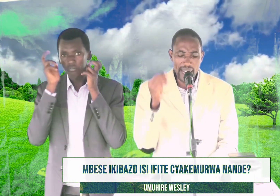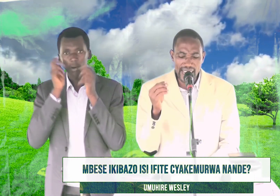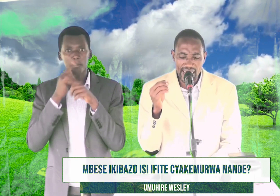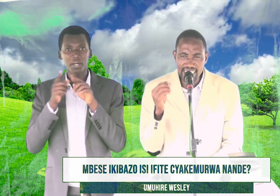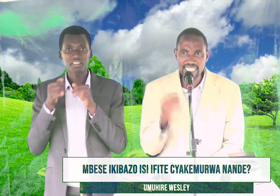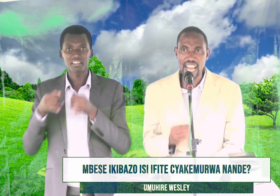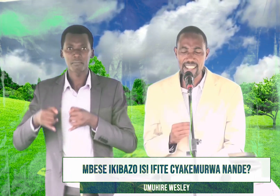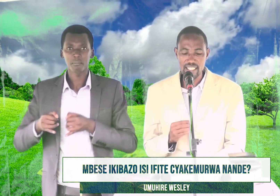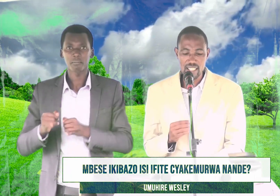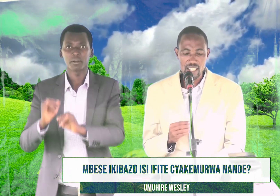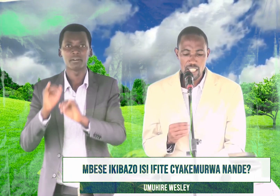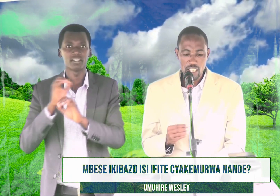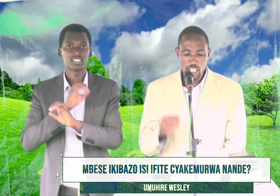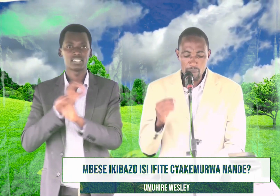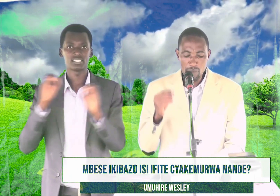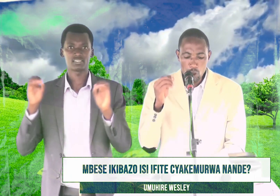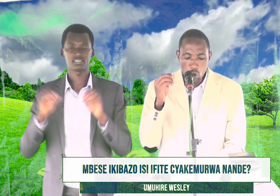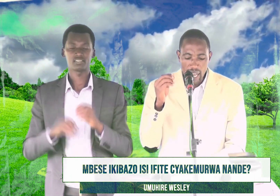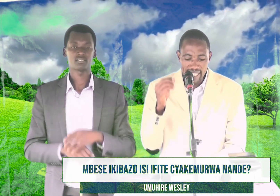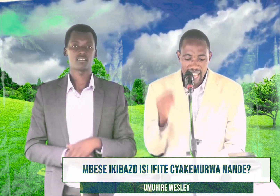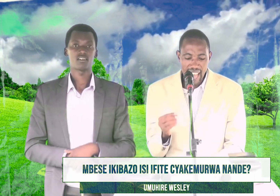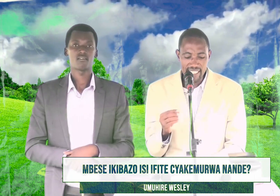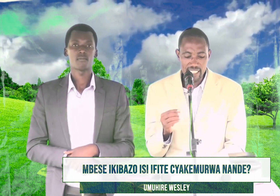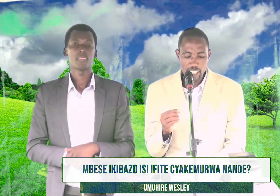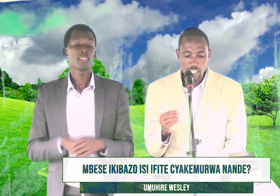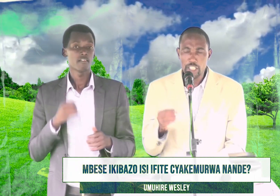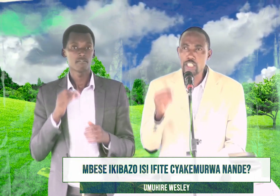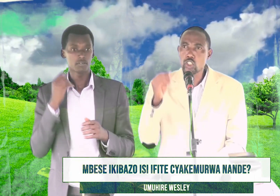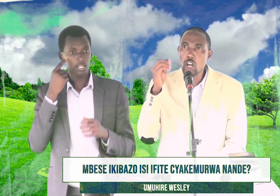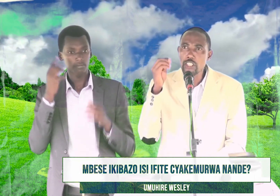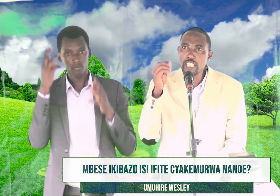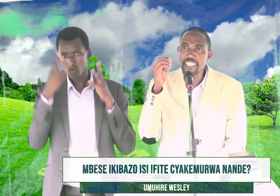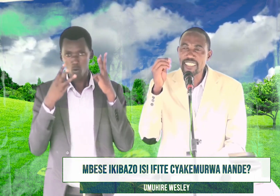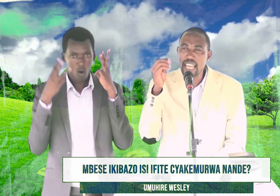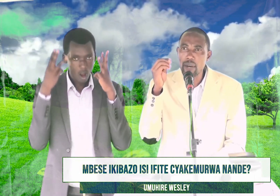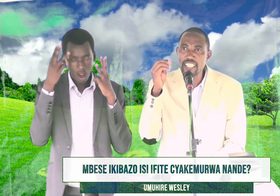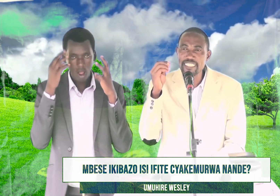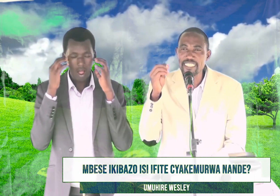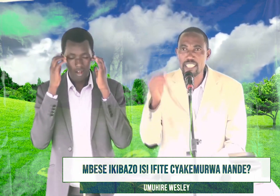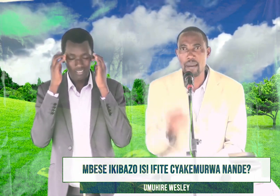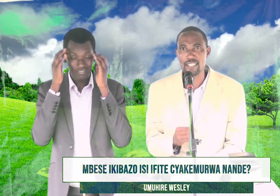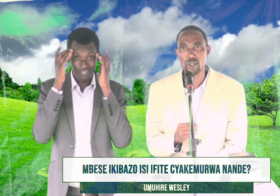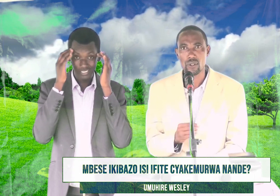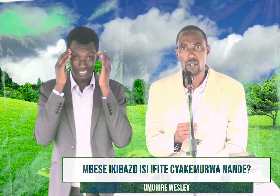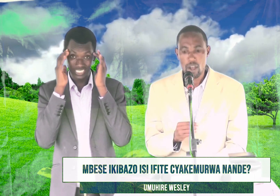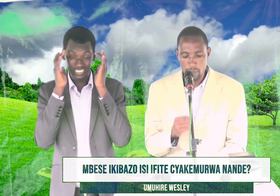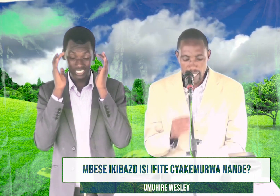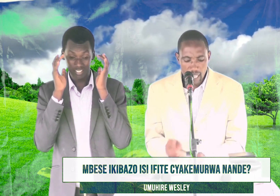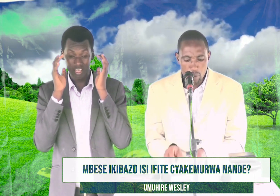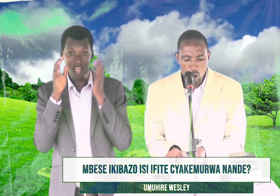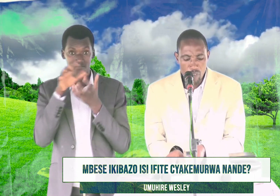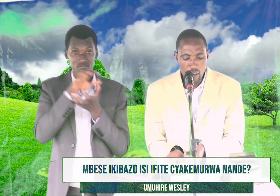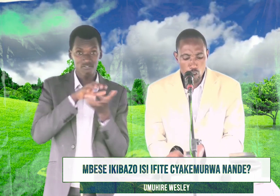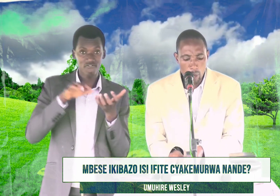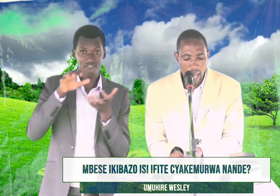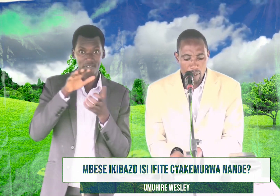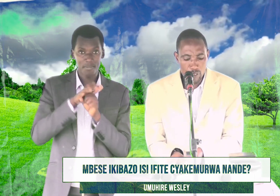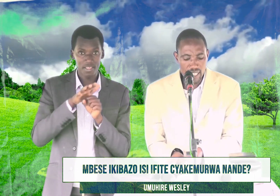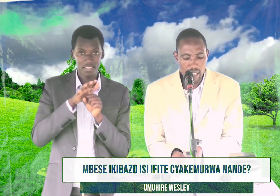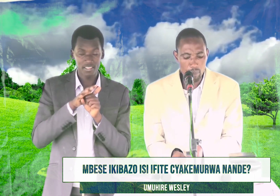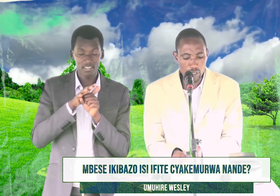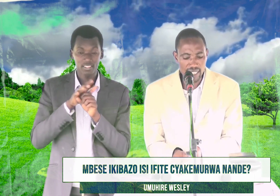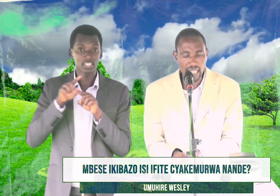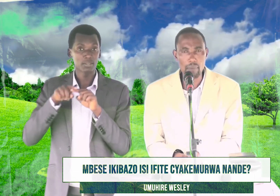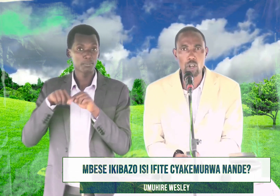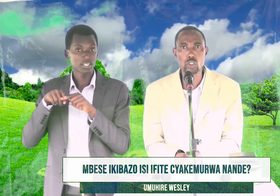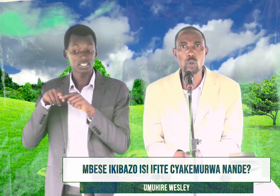witegereje impagarara zihari imivurungano ihari inshuro nyinshi itewe n'iki kibazo mureke mwumve uko